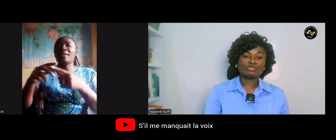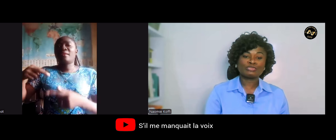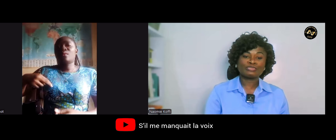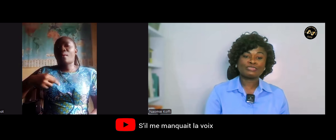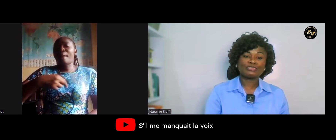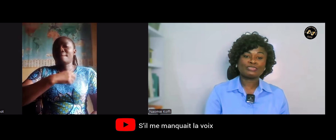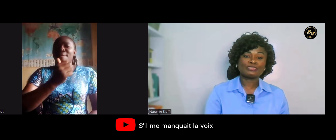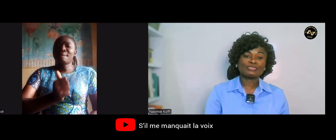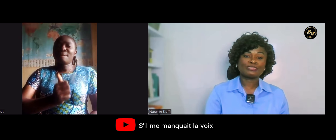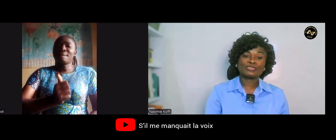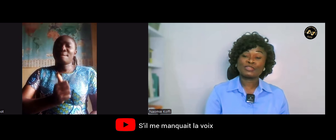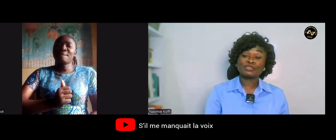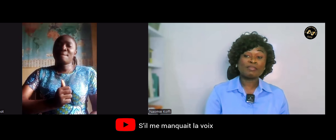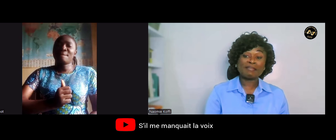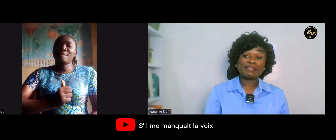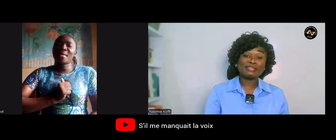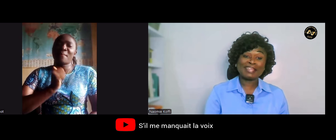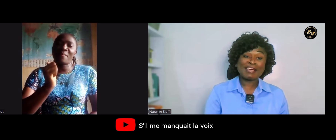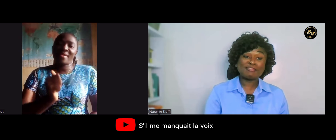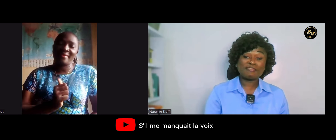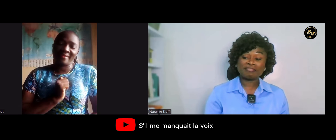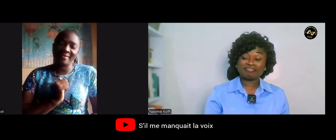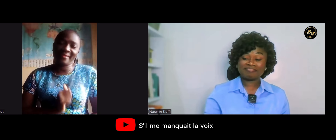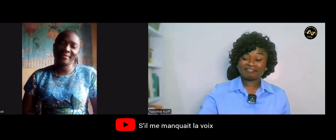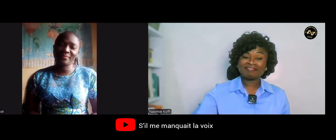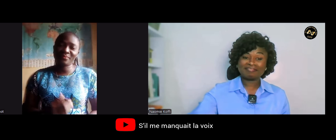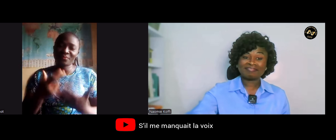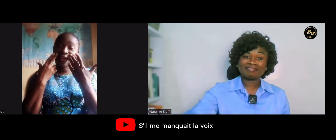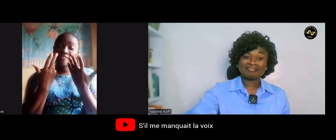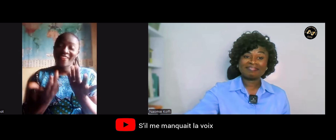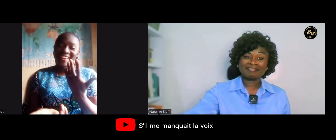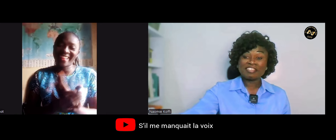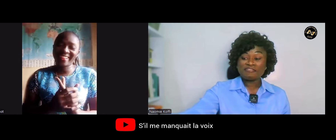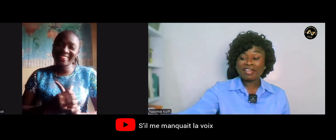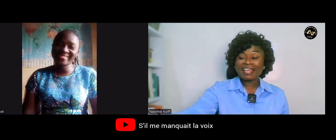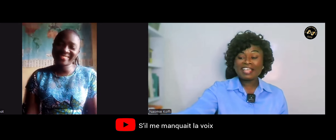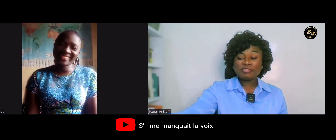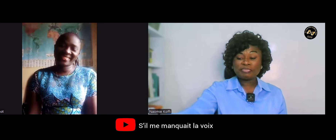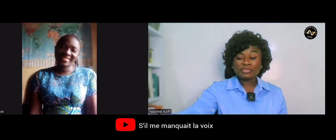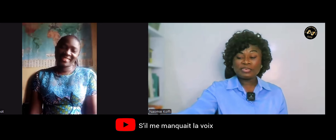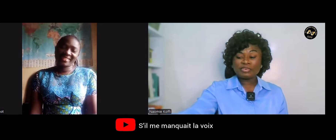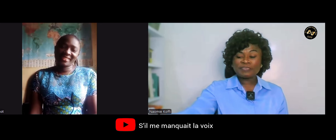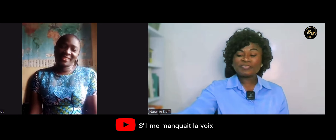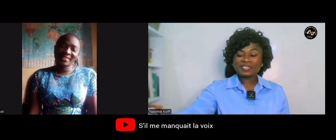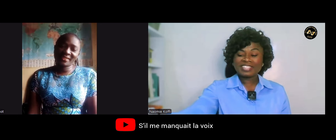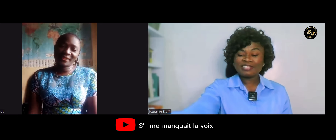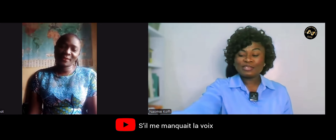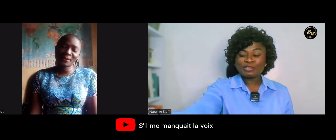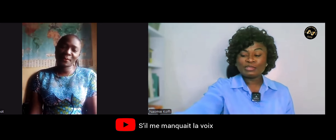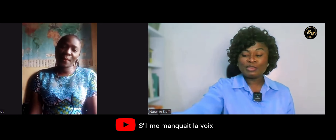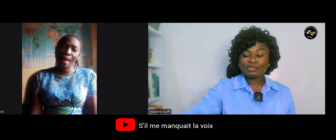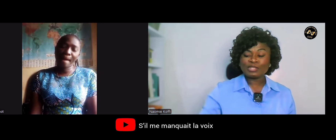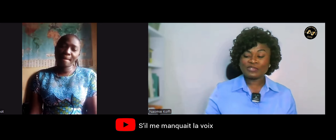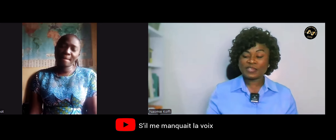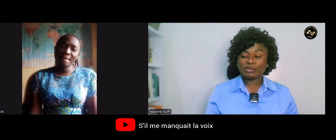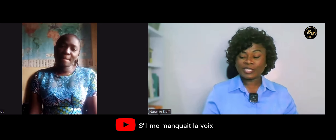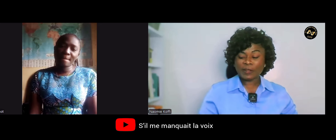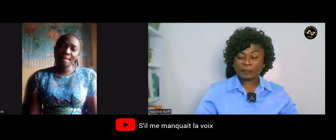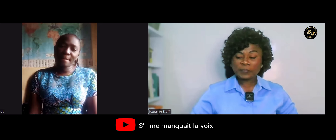sourdes. Nous sommes abandonnés à nous-mêmes. Voilà un peu